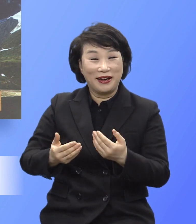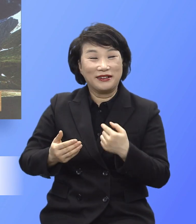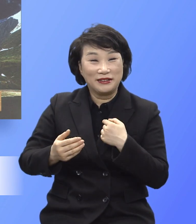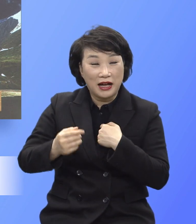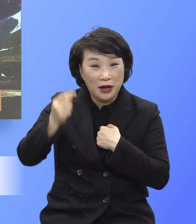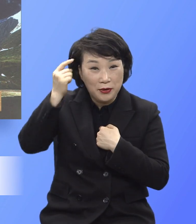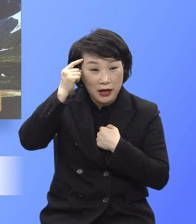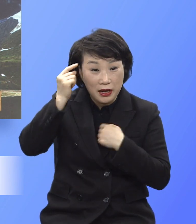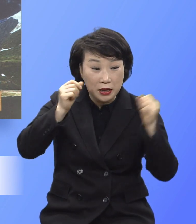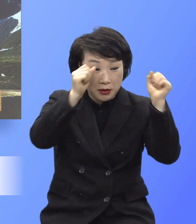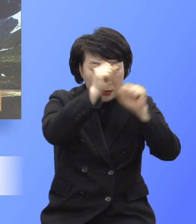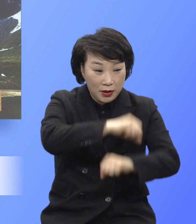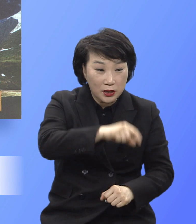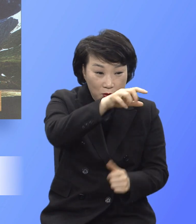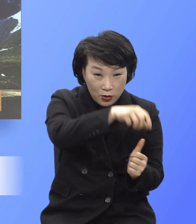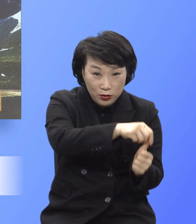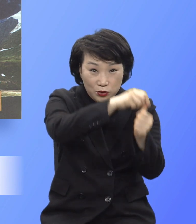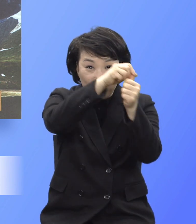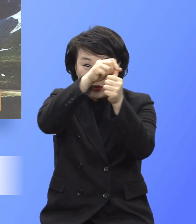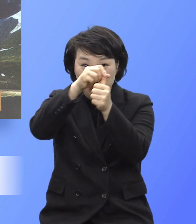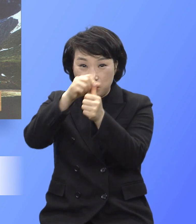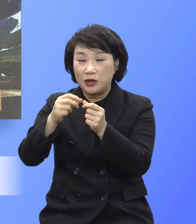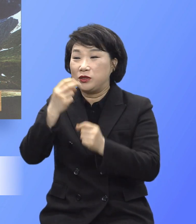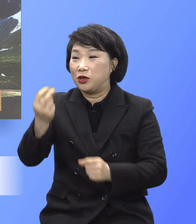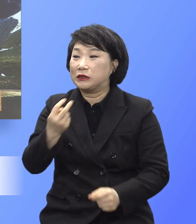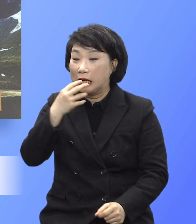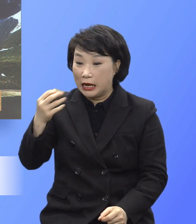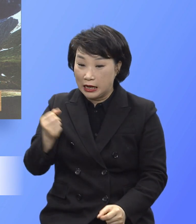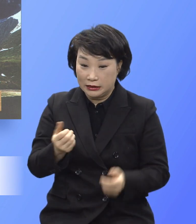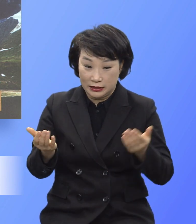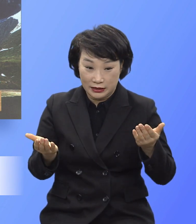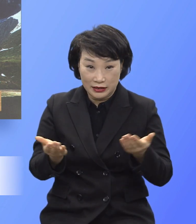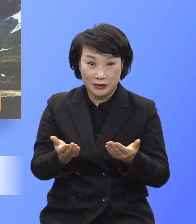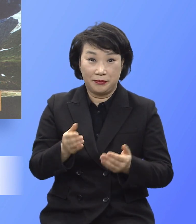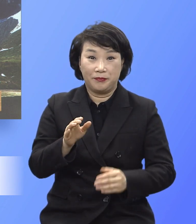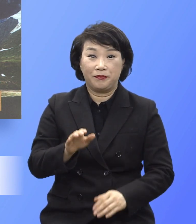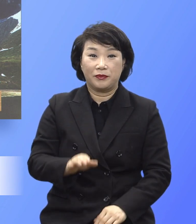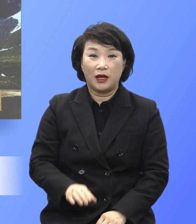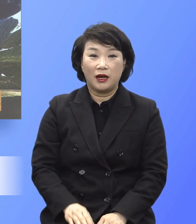멸망에서 영생을 얻는 것이라고 했습니다.